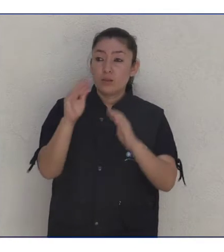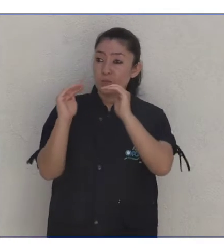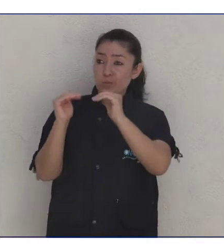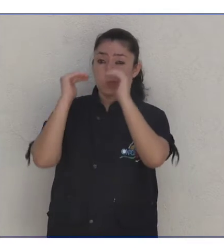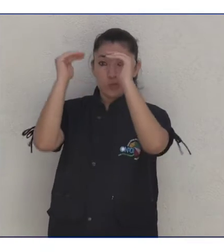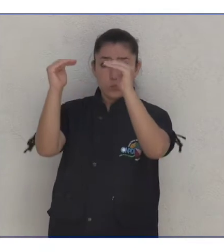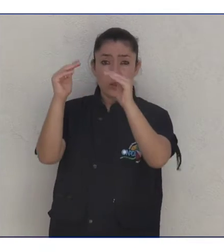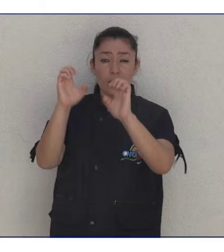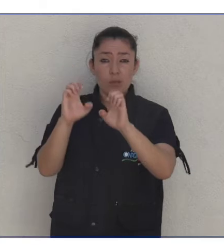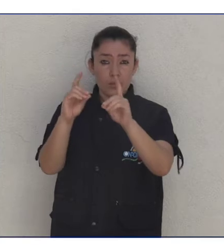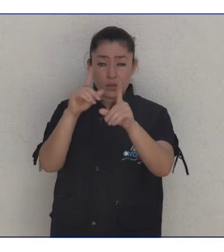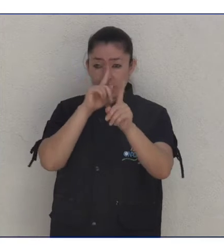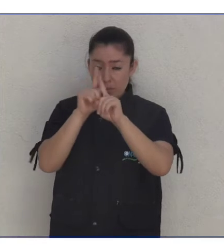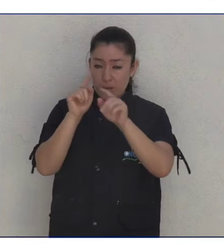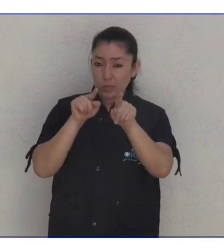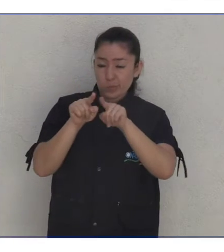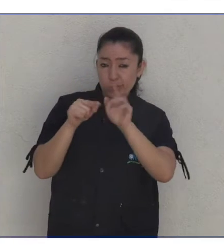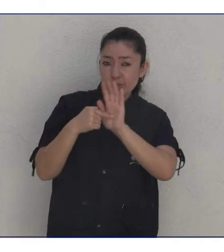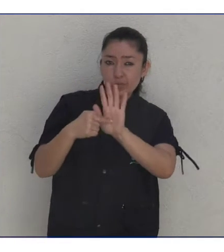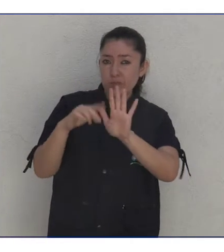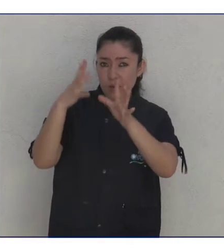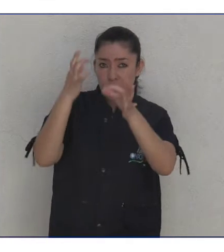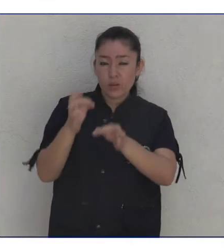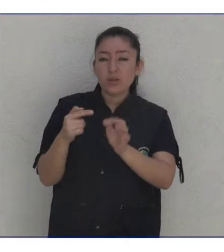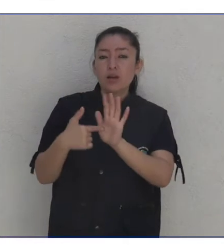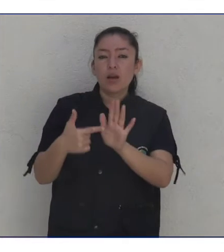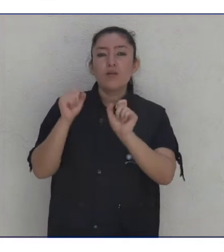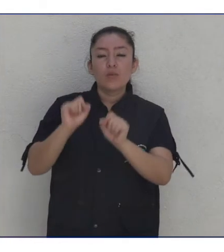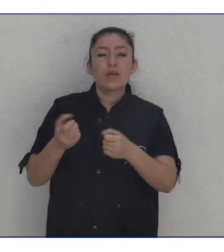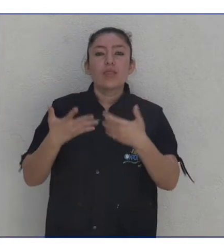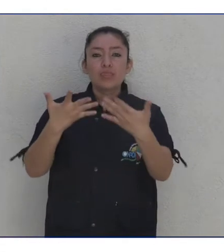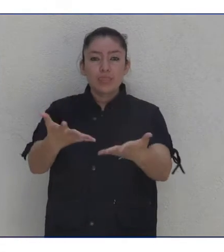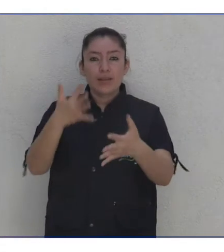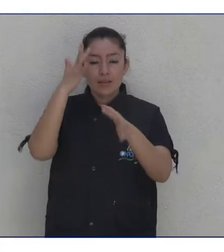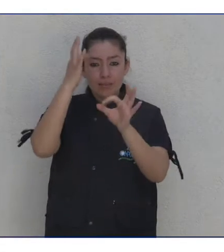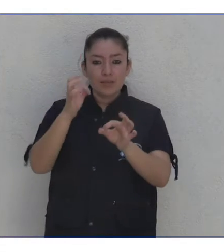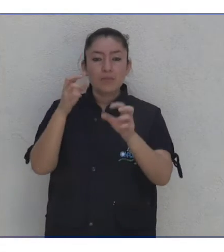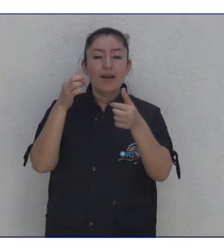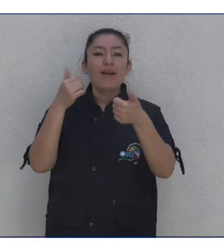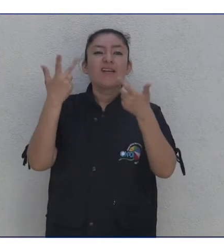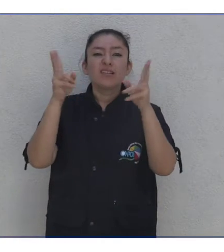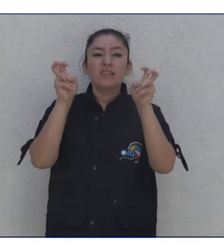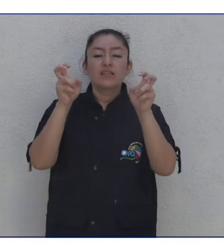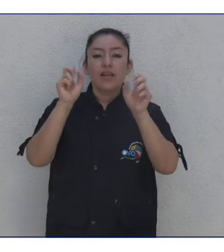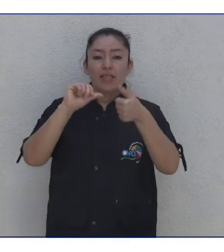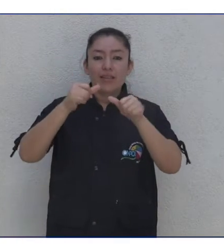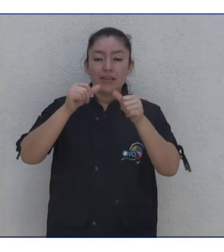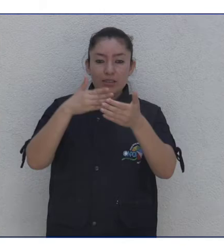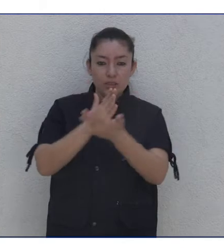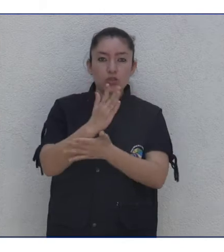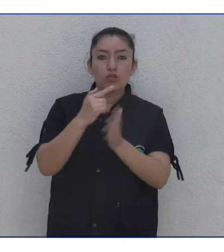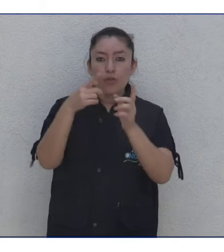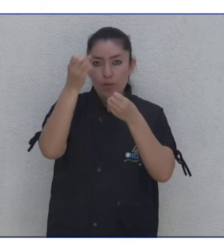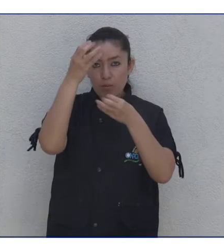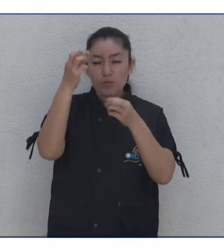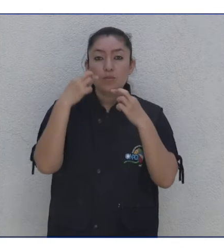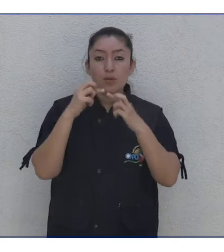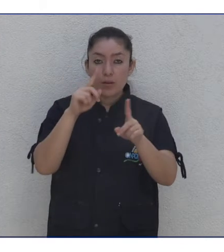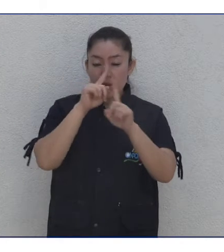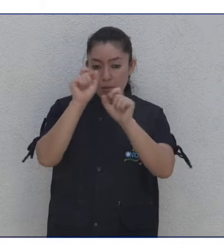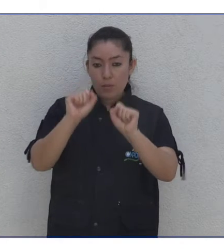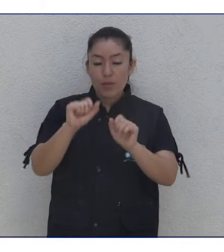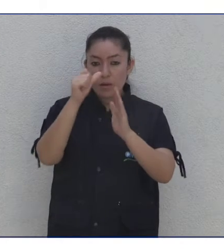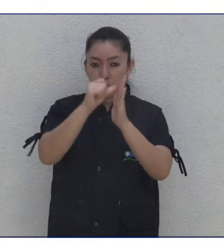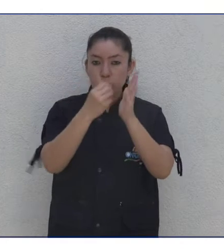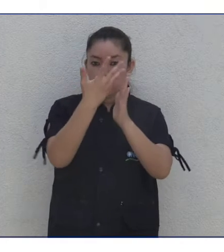autoridades educativas competentes incluirán el tema del derecho de acceso a la información pública en la currícula de los estudios de los niveles